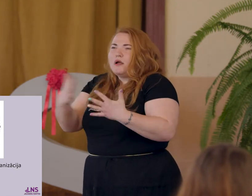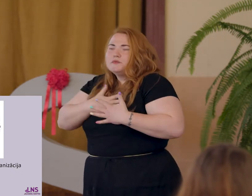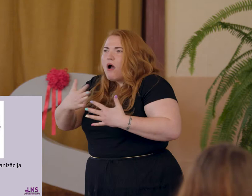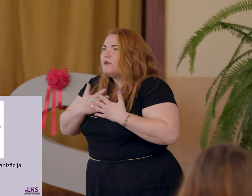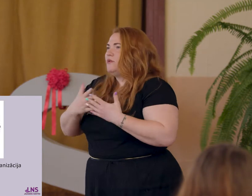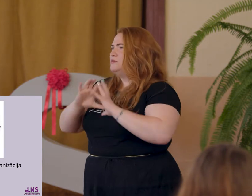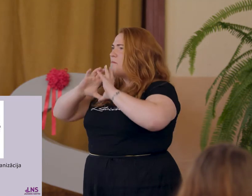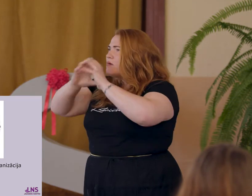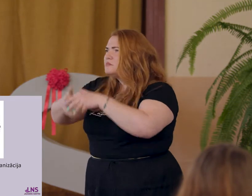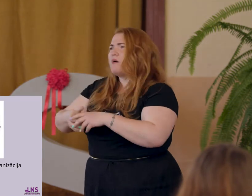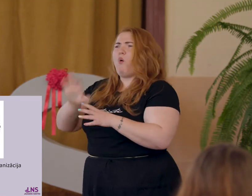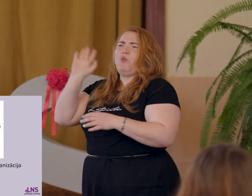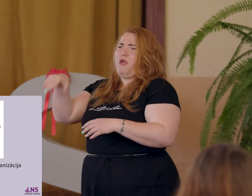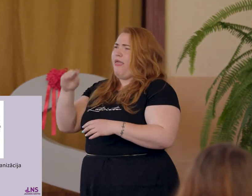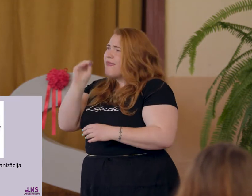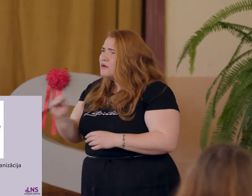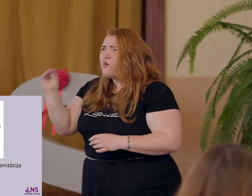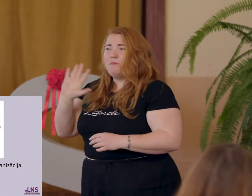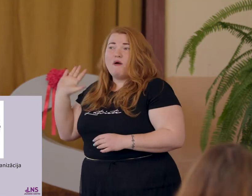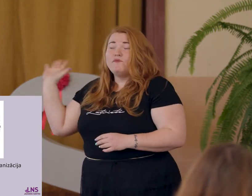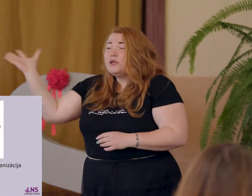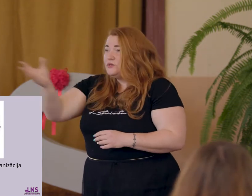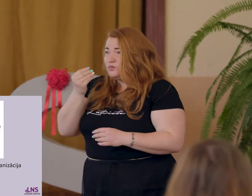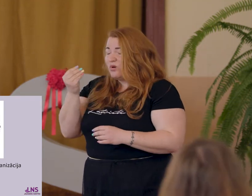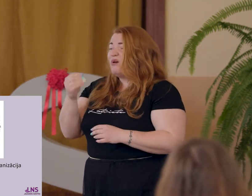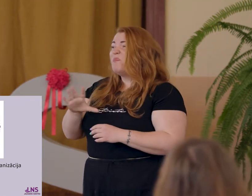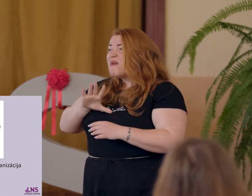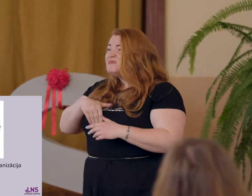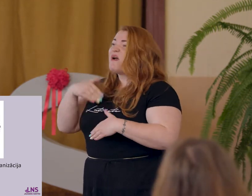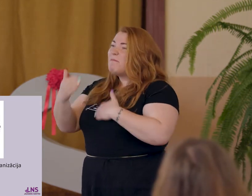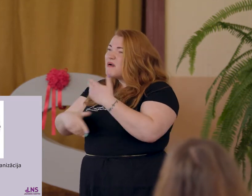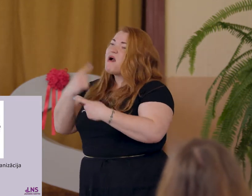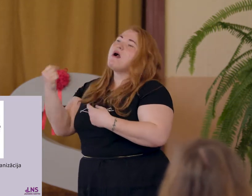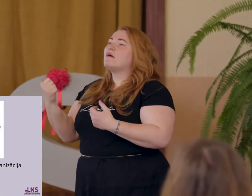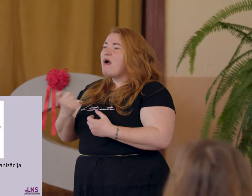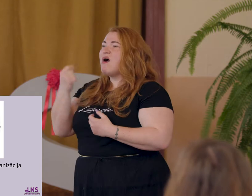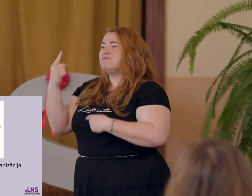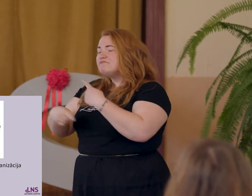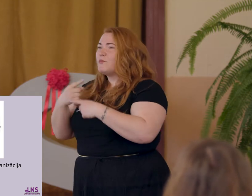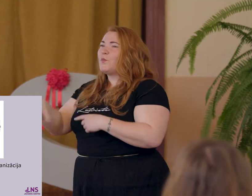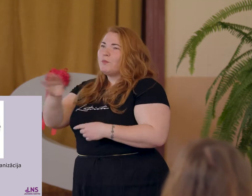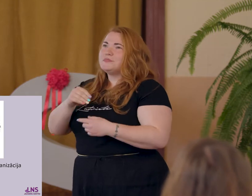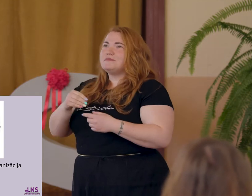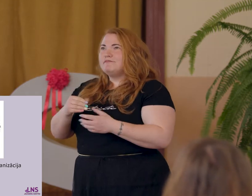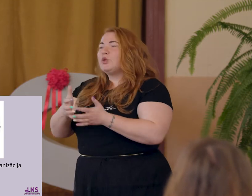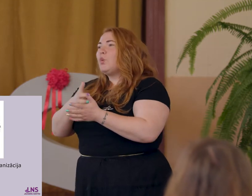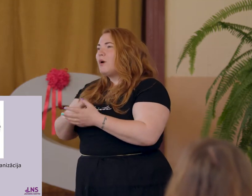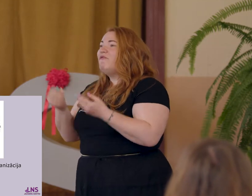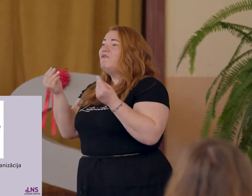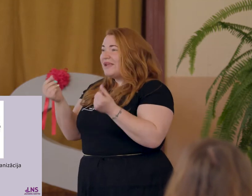jaunieši iesaistījās aktivitātēs un arī pasaulē un arī Eiropā visur. Bet pakāpeniski gadu